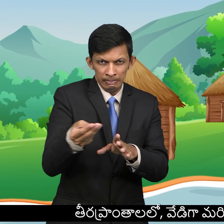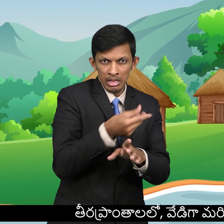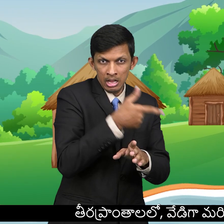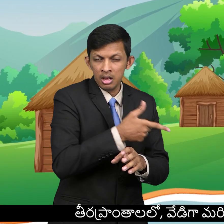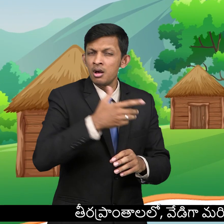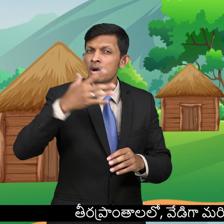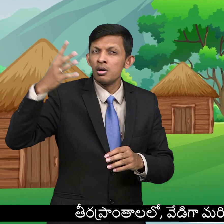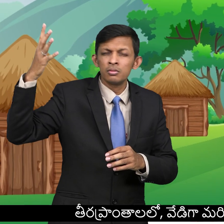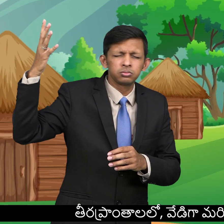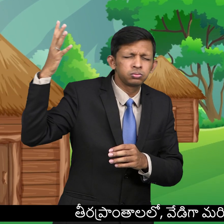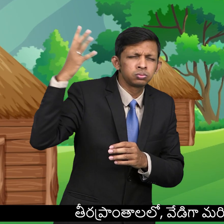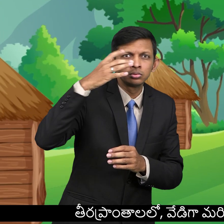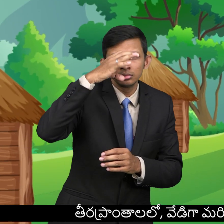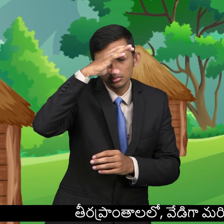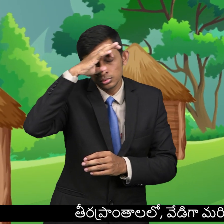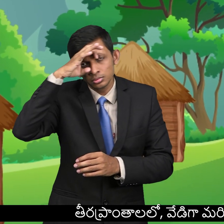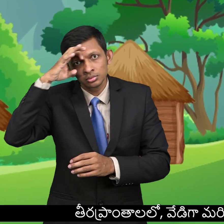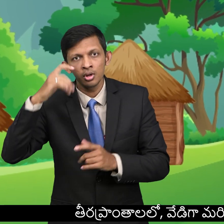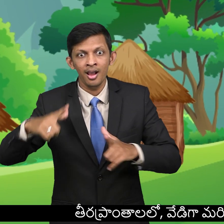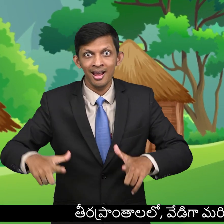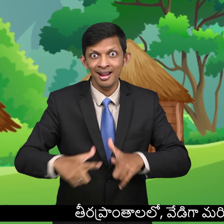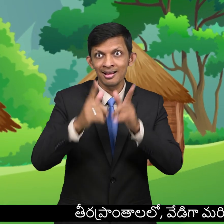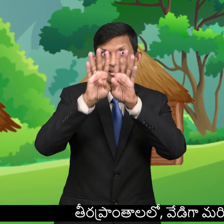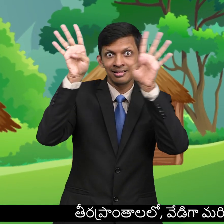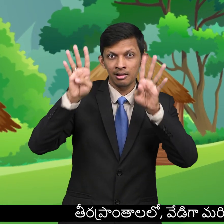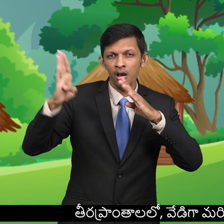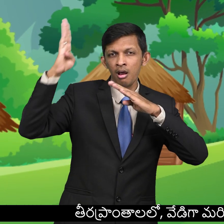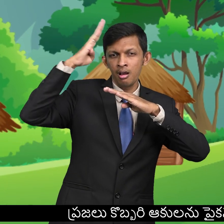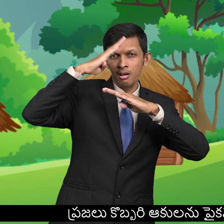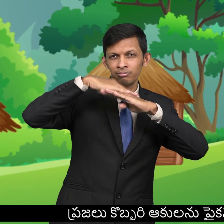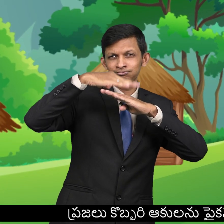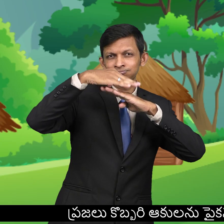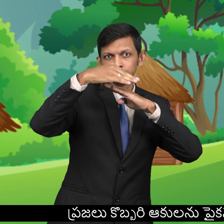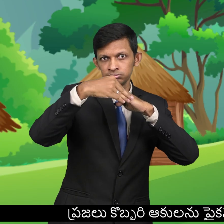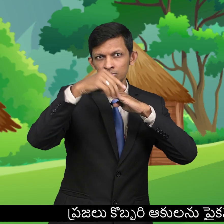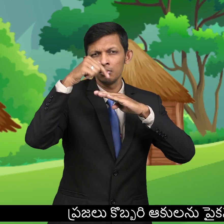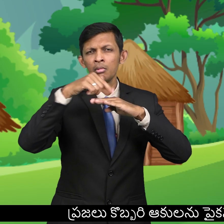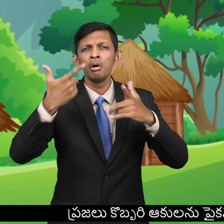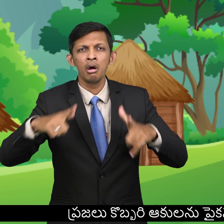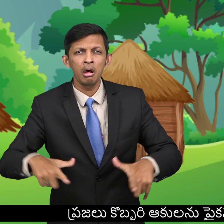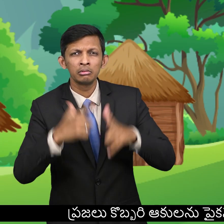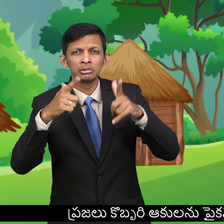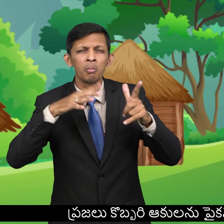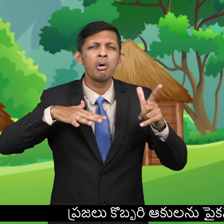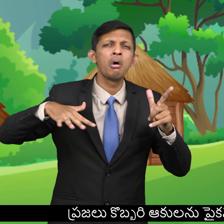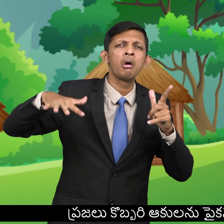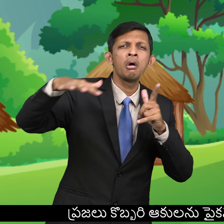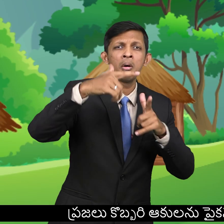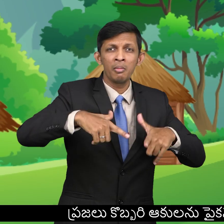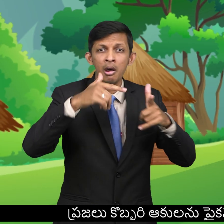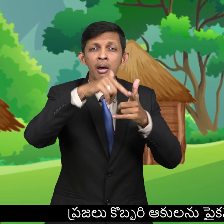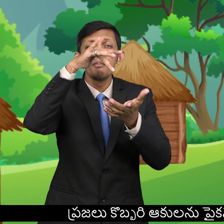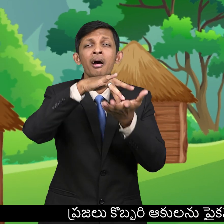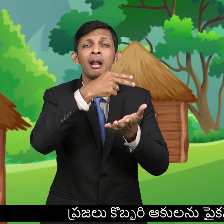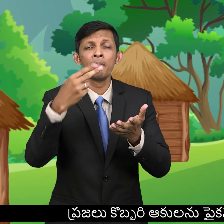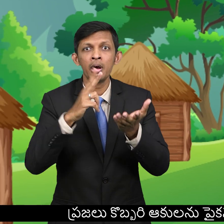తీర ప్రాంతాలలో వేడిగా మరియు తేమగా ఉండే ప్రాంతాలలో ప్రజలు కొబ్బరి ఆకులను పైకప్పులు